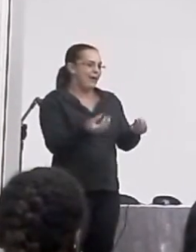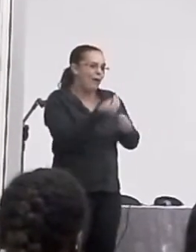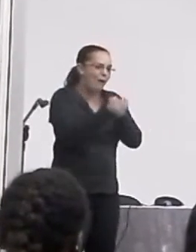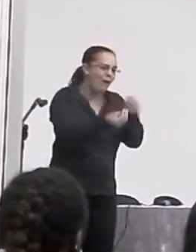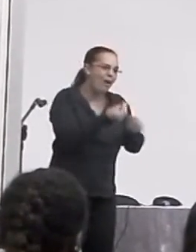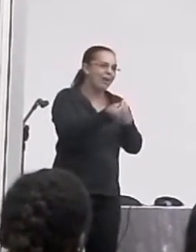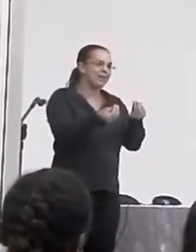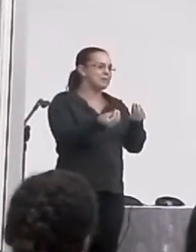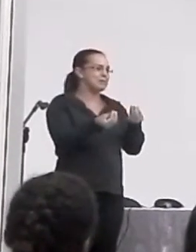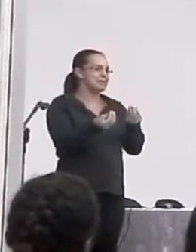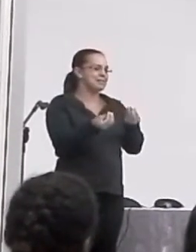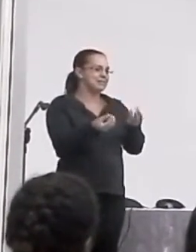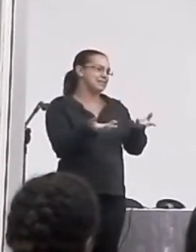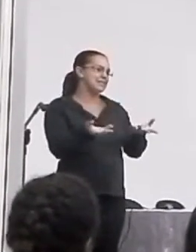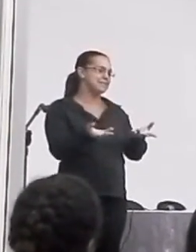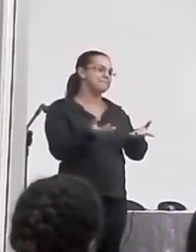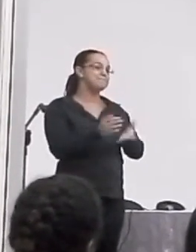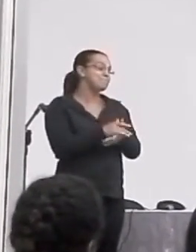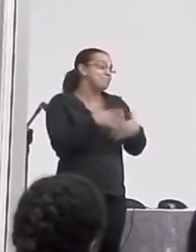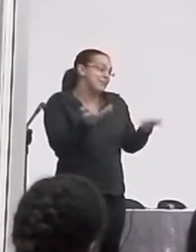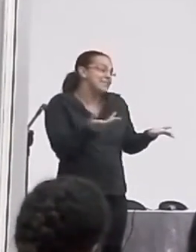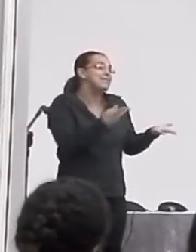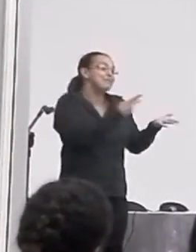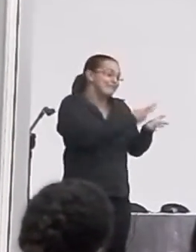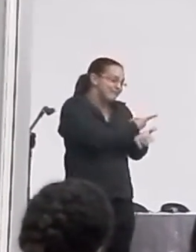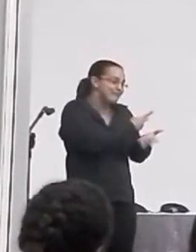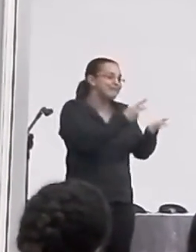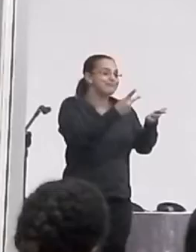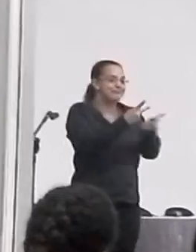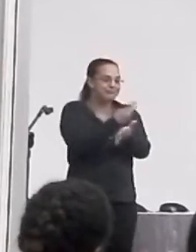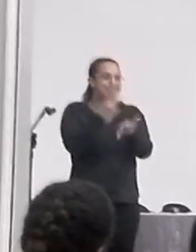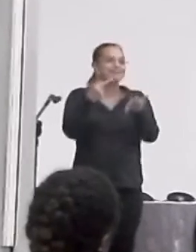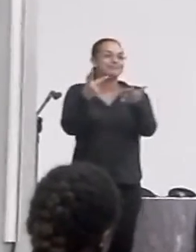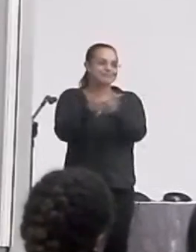é natural, aquelas coisas acontecem, às vezes são.